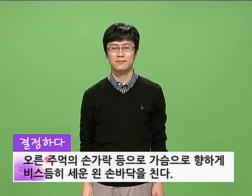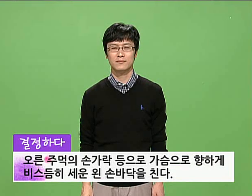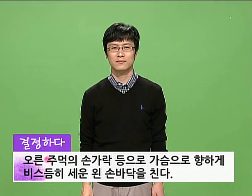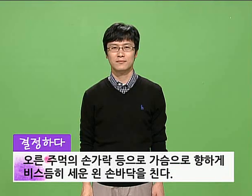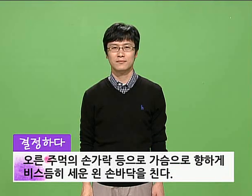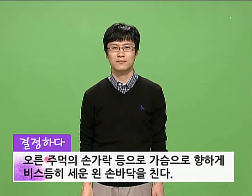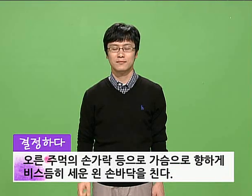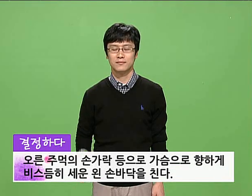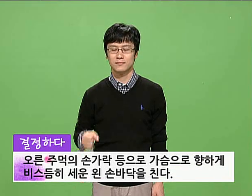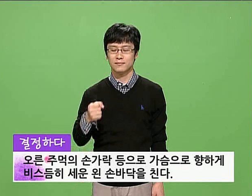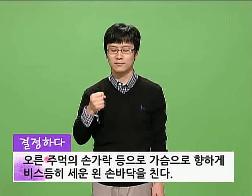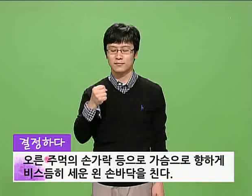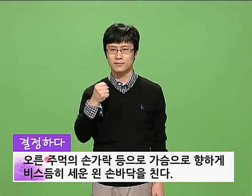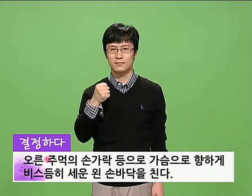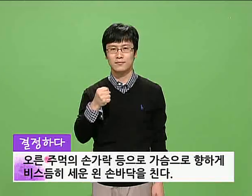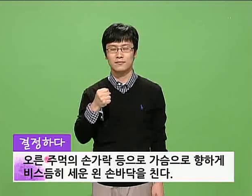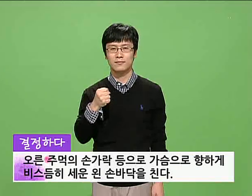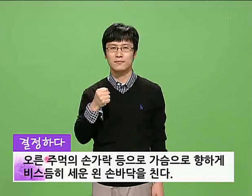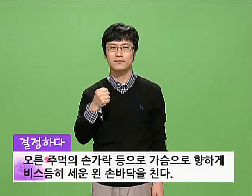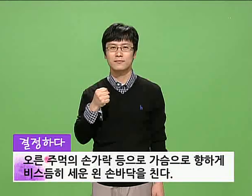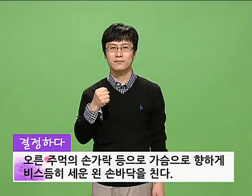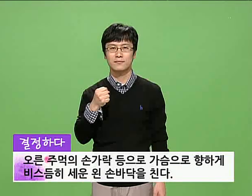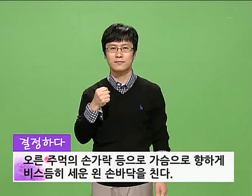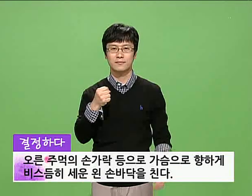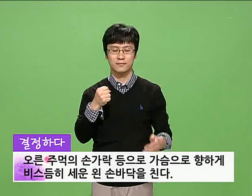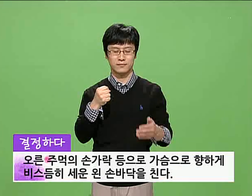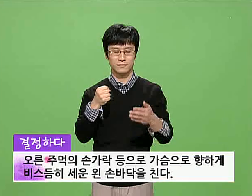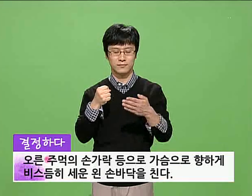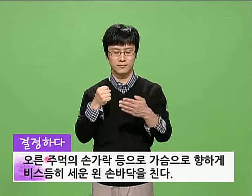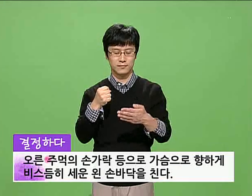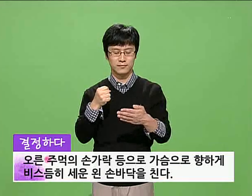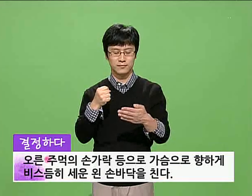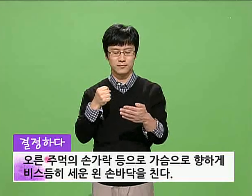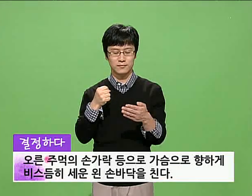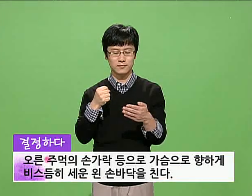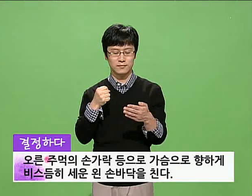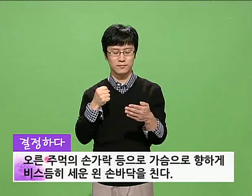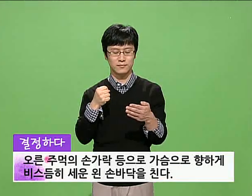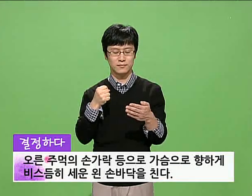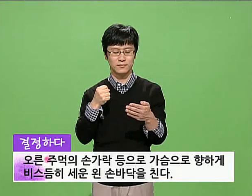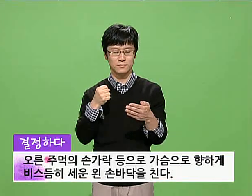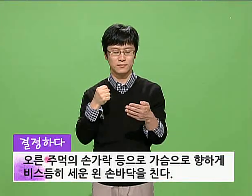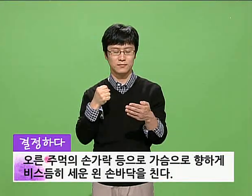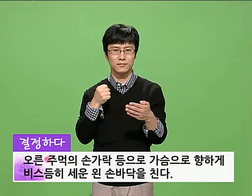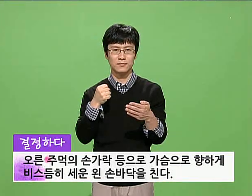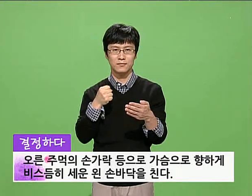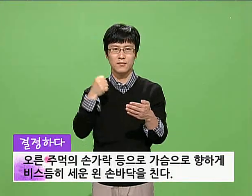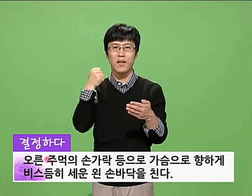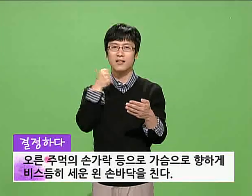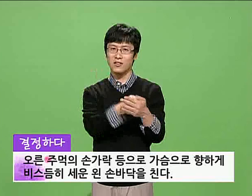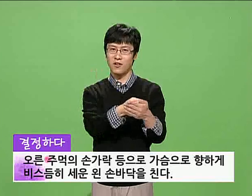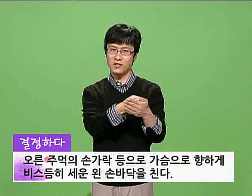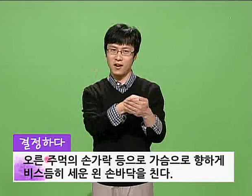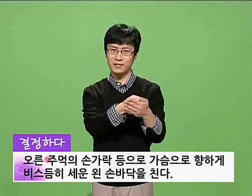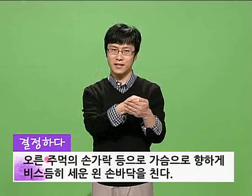오른 주먹의 손가락 등으로 가슴으로 향하게 비스듬히 세운 왼 손바닥을 칩니다.